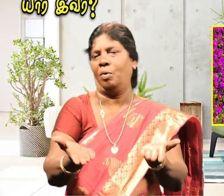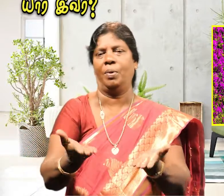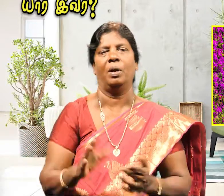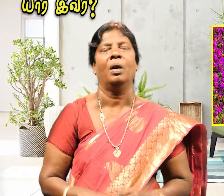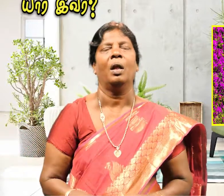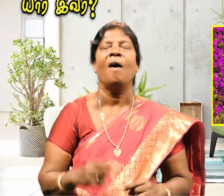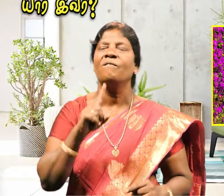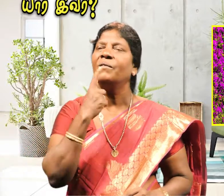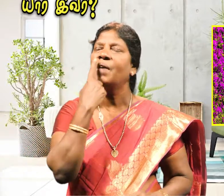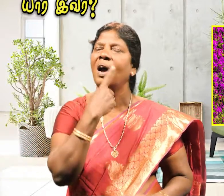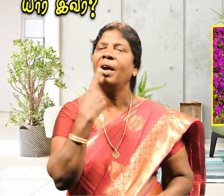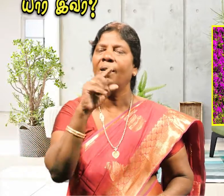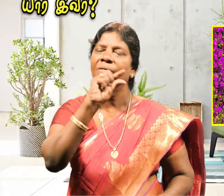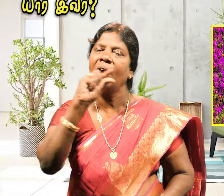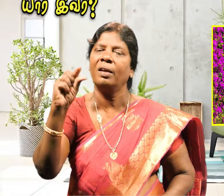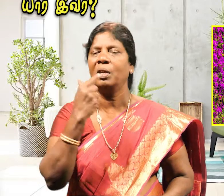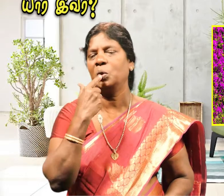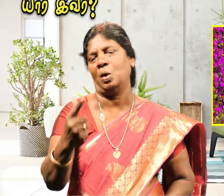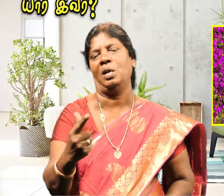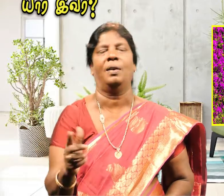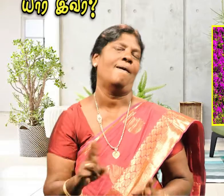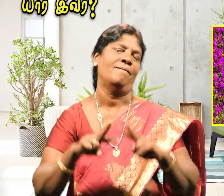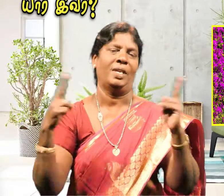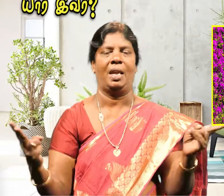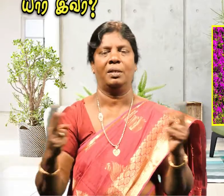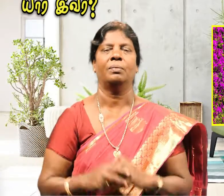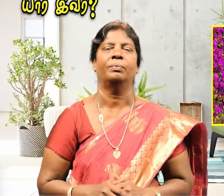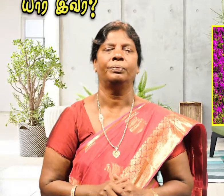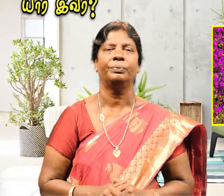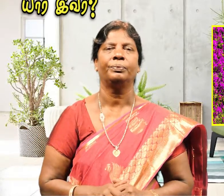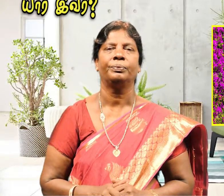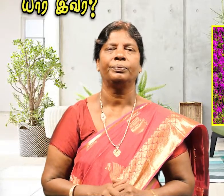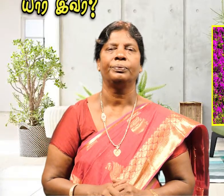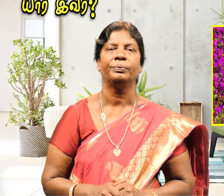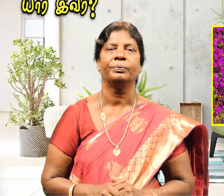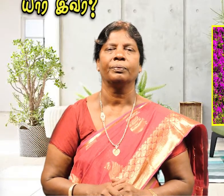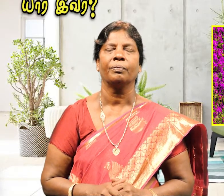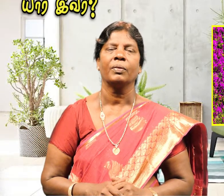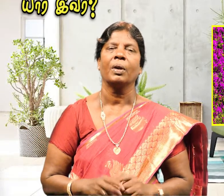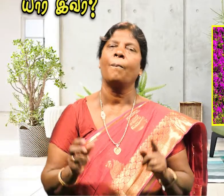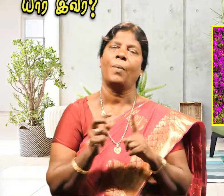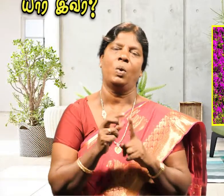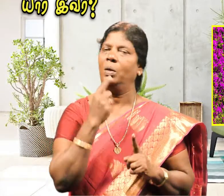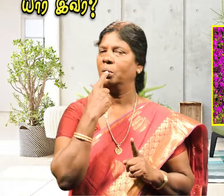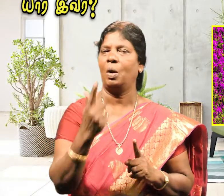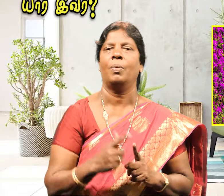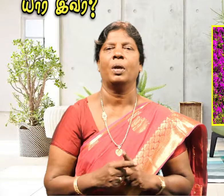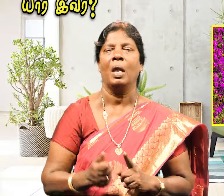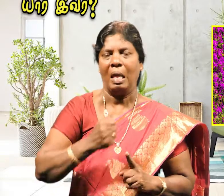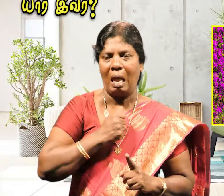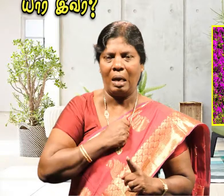வேறு, வெறும் வாய் வார்த்தைகளை சொல்லிவிட்டு வருவது என்பது வேறு. ஆனால் பவுல்